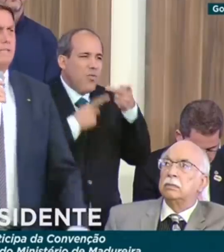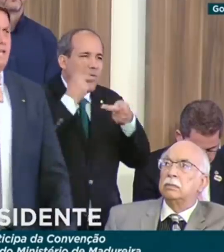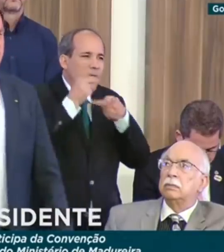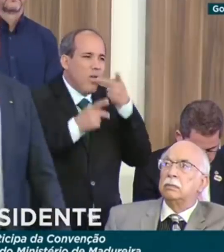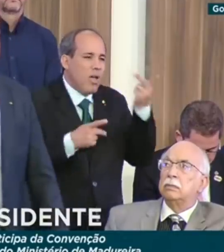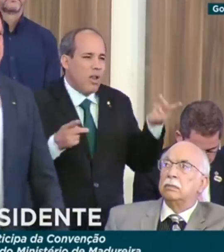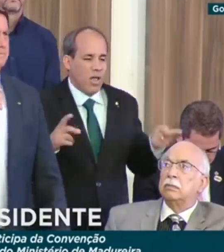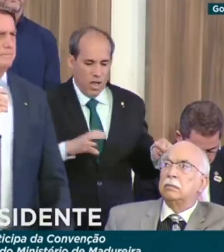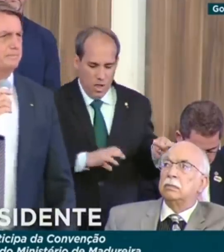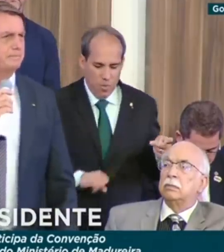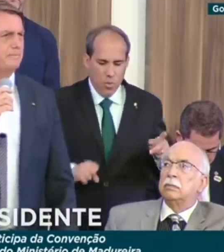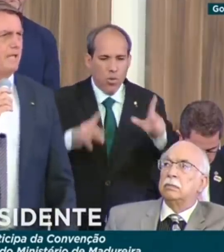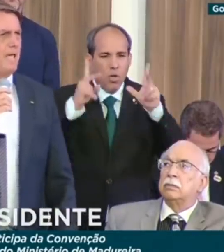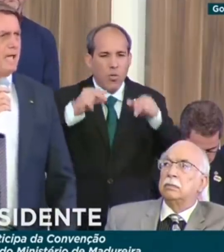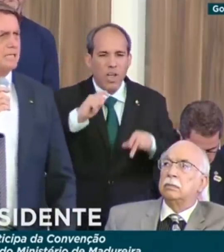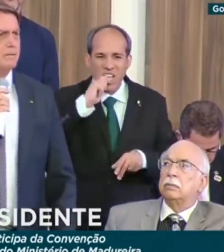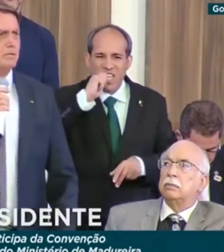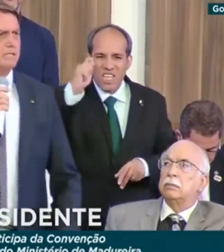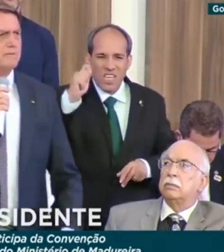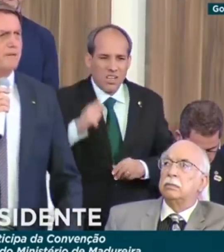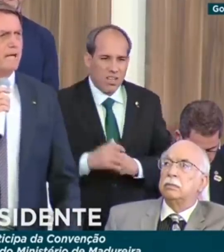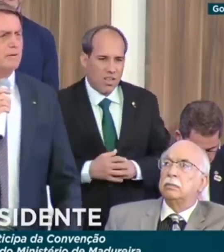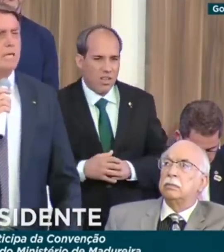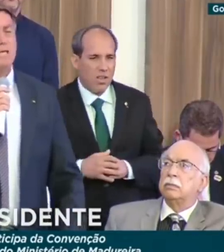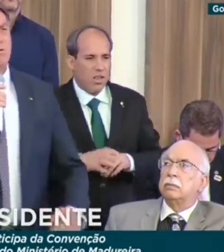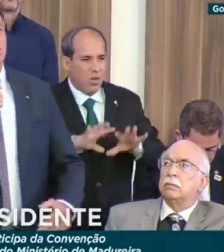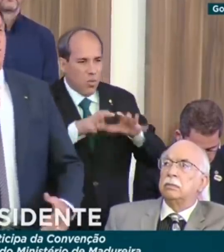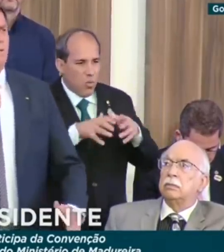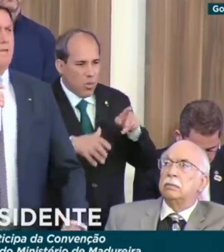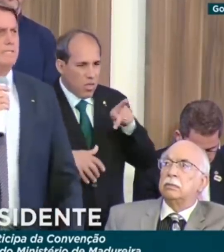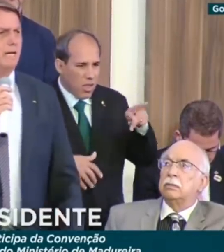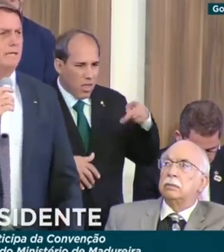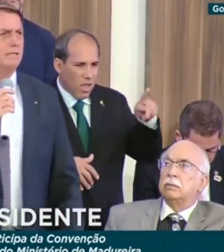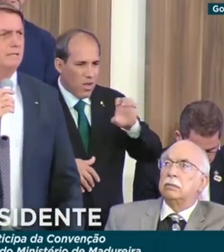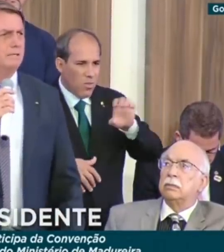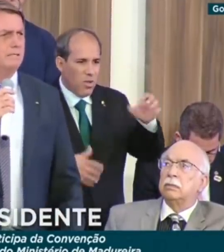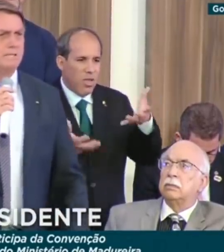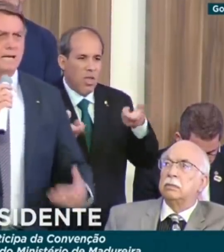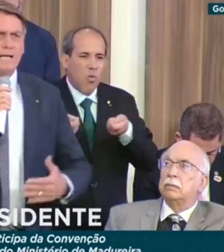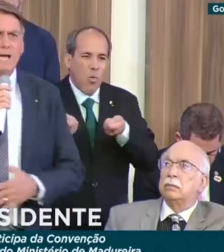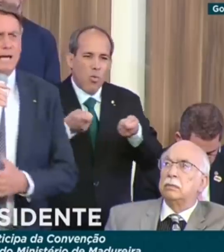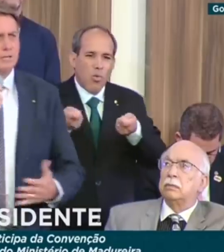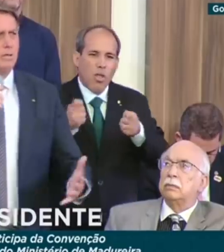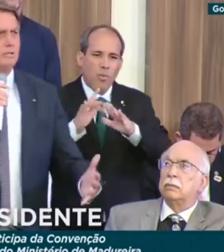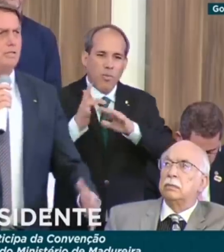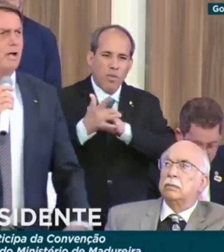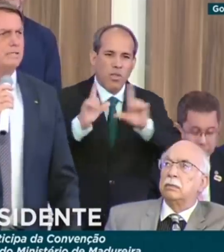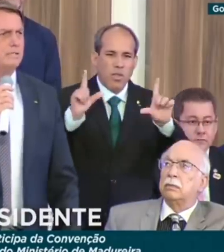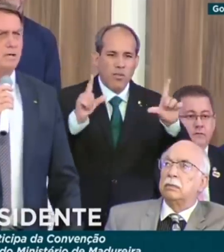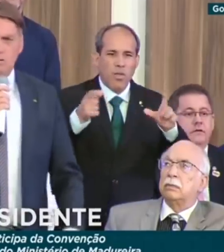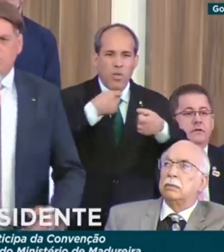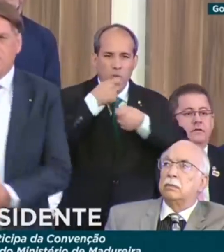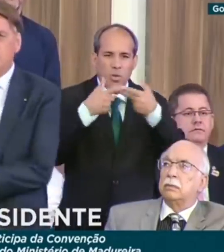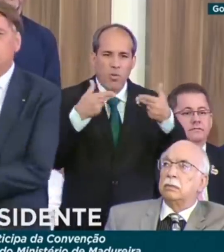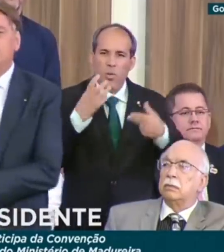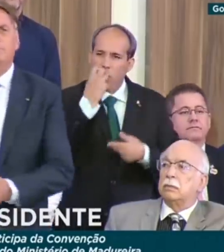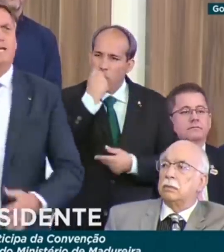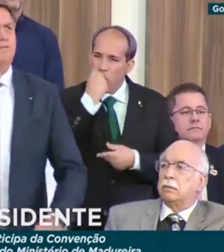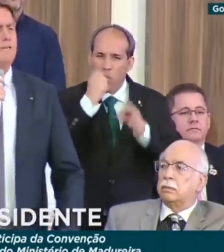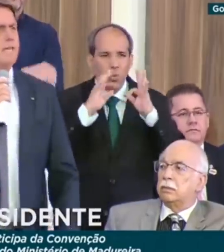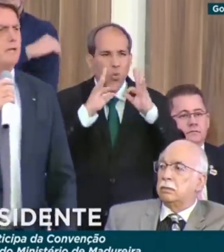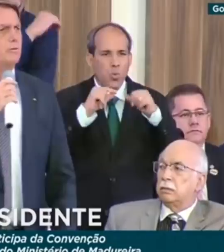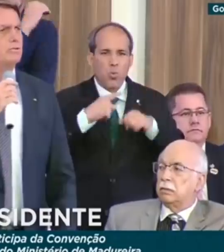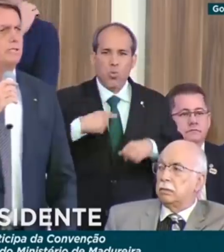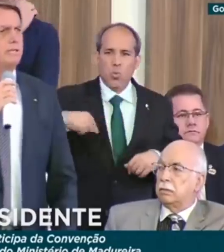de um dente, essas pessoas que falam em controlar a mídia, calar a todos nós, como temos um